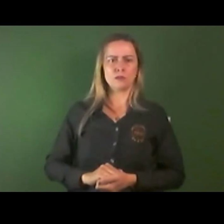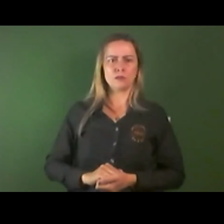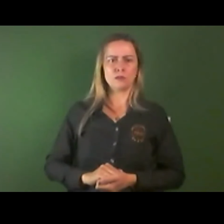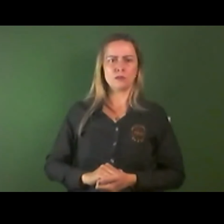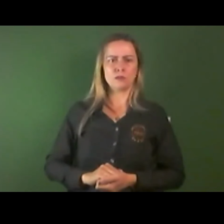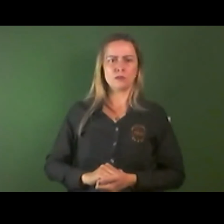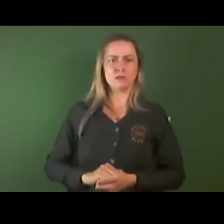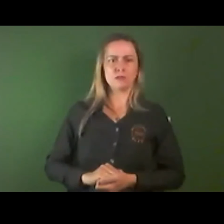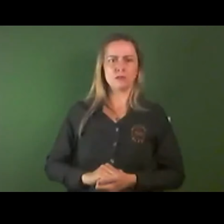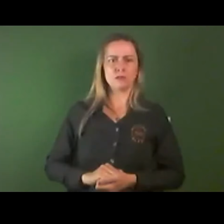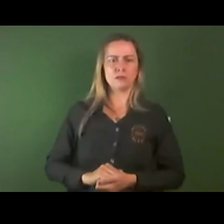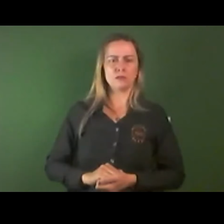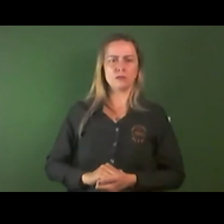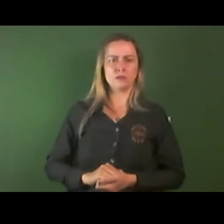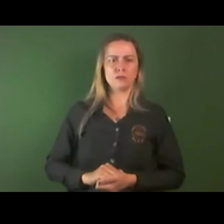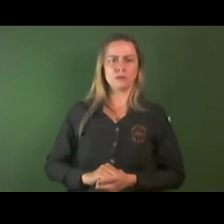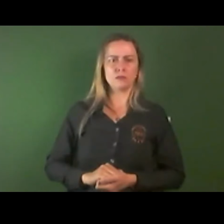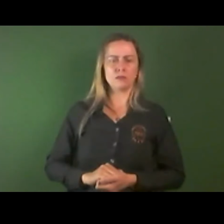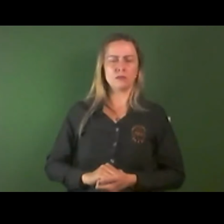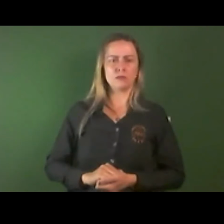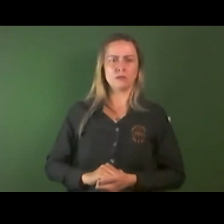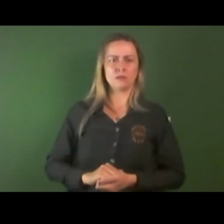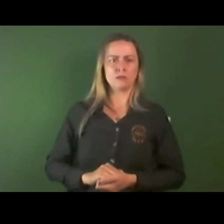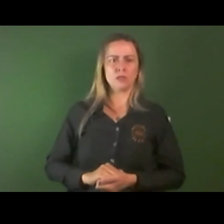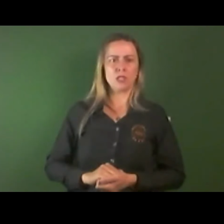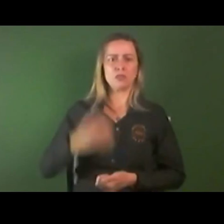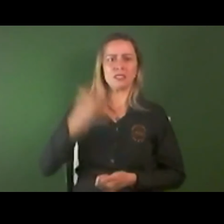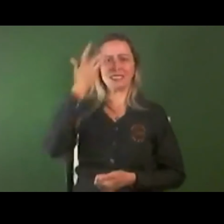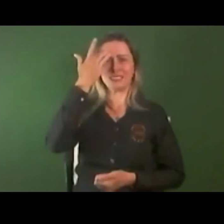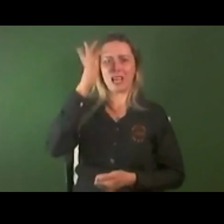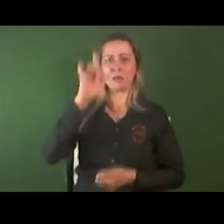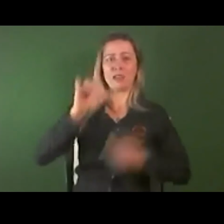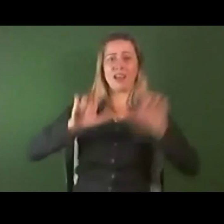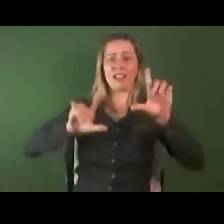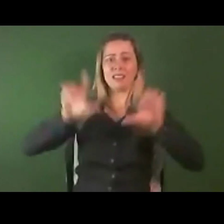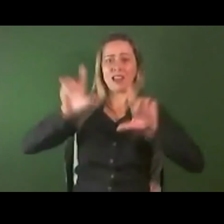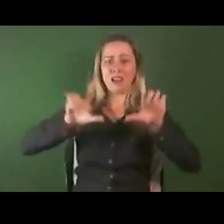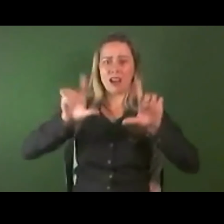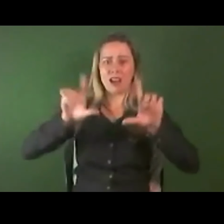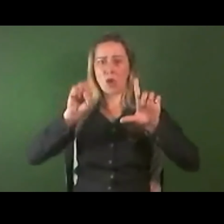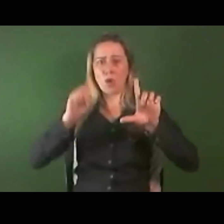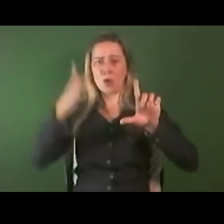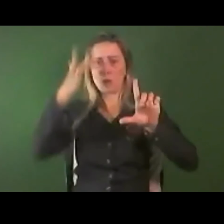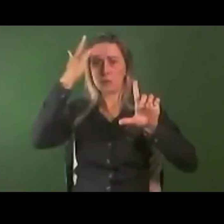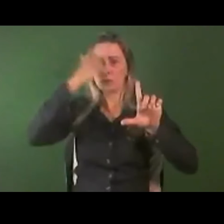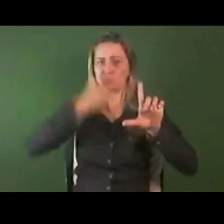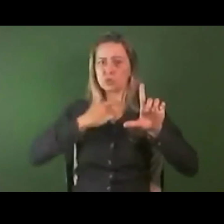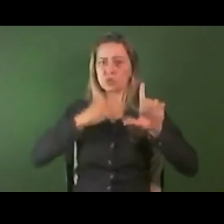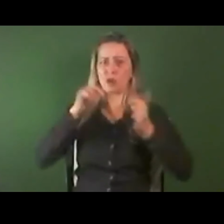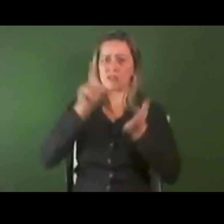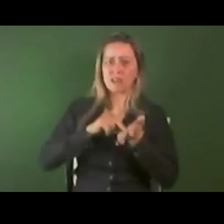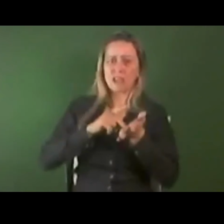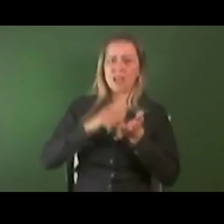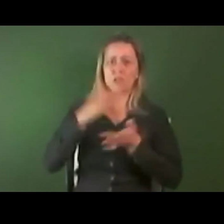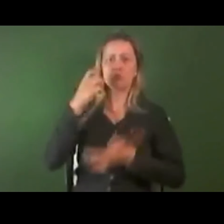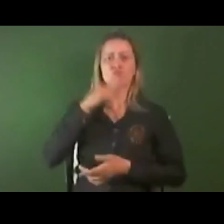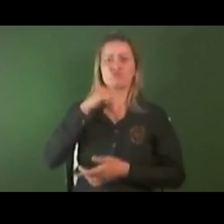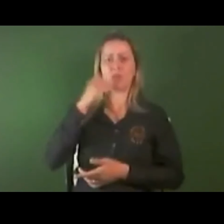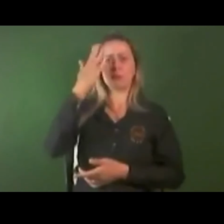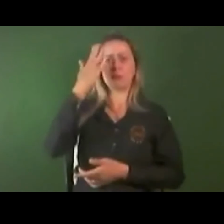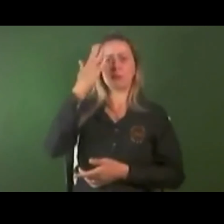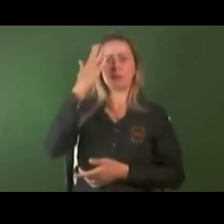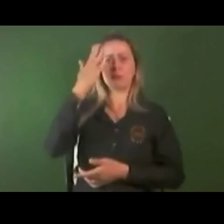A gente não sabe se a gente está vendo realmente pessoas, se a gente está vendo uma tela, se a gente o que a gente está vendo. Não temos muita... Ele vai desconstruindo isso na